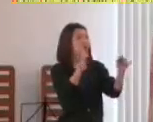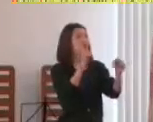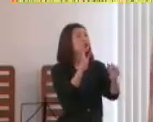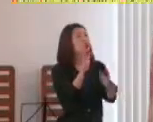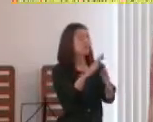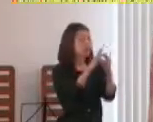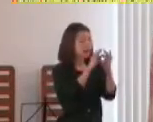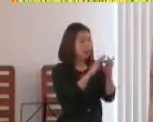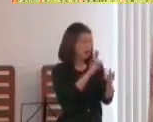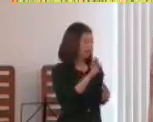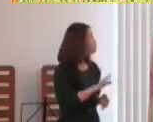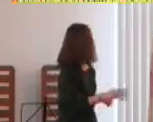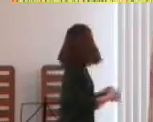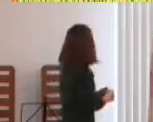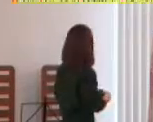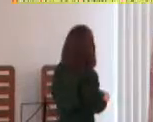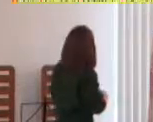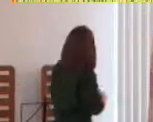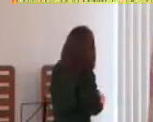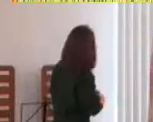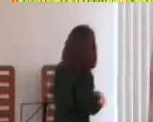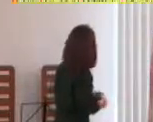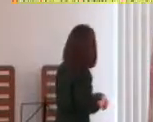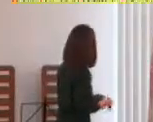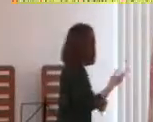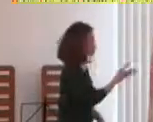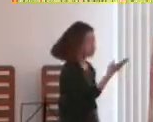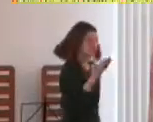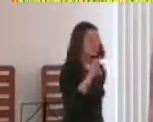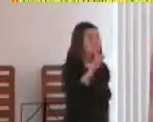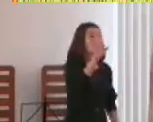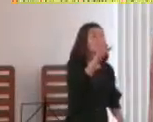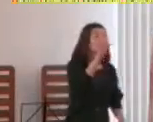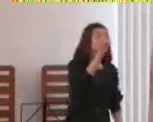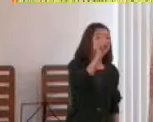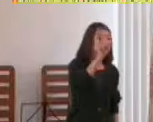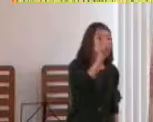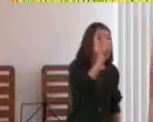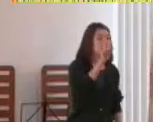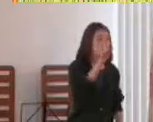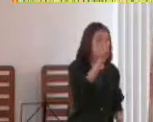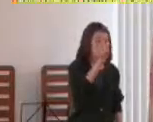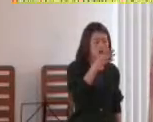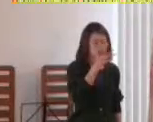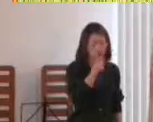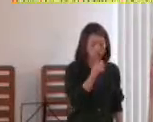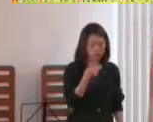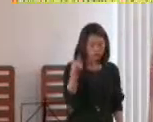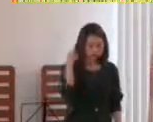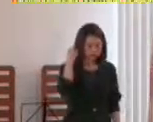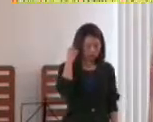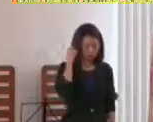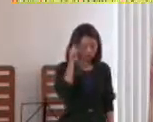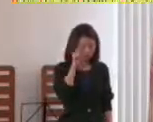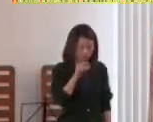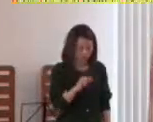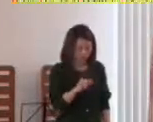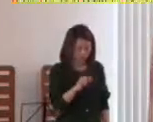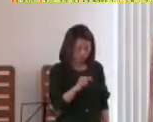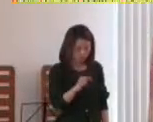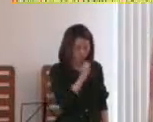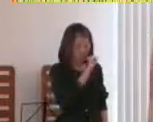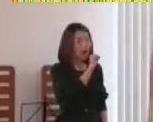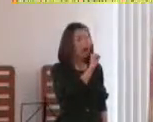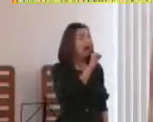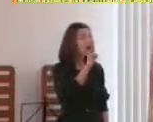ヨセフに語っています。そしてその次がルカによる福音書に出てまいります、ザカリアに対